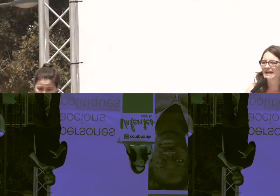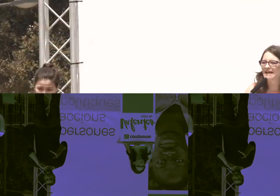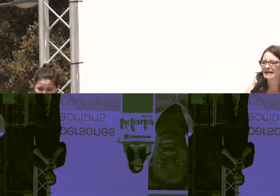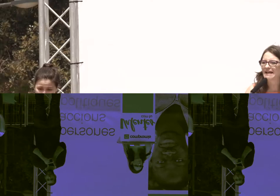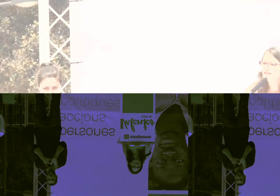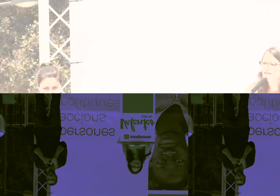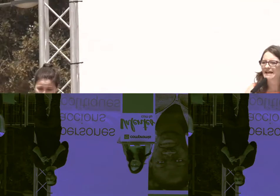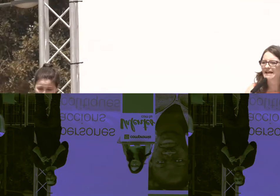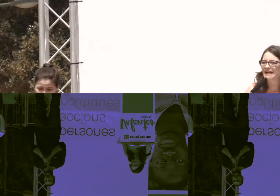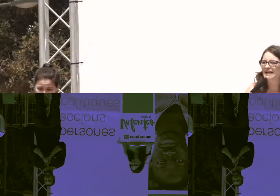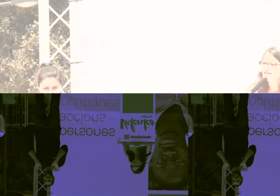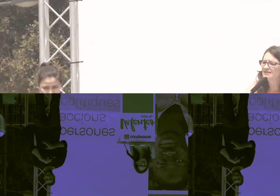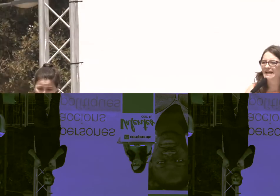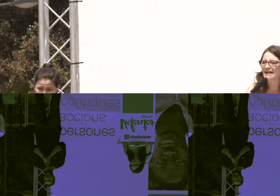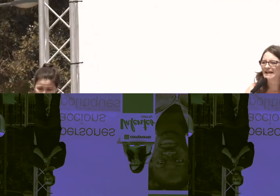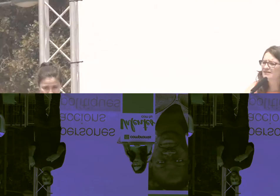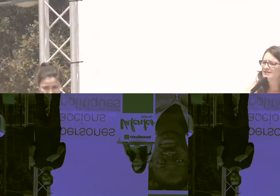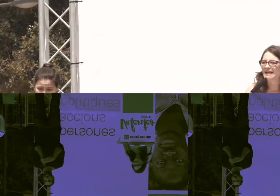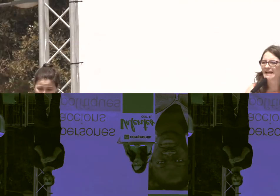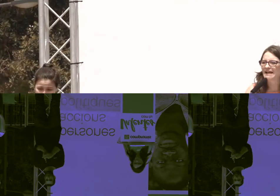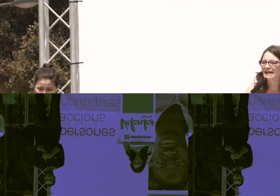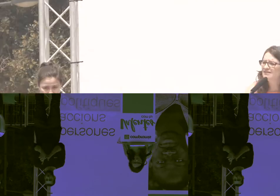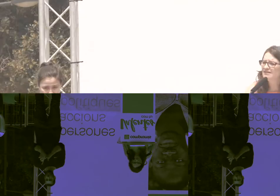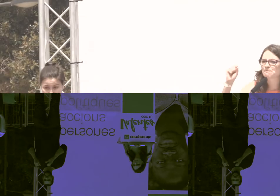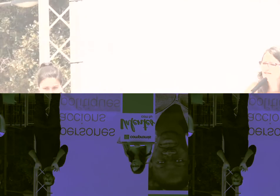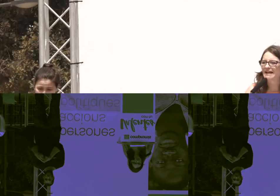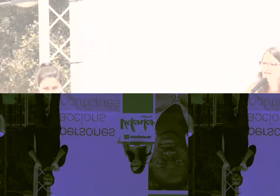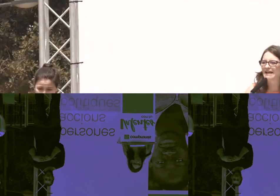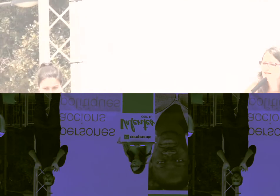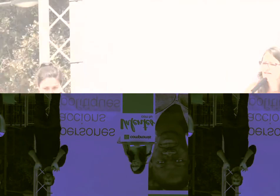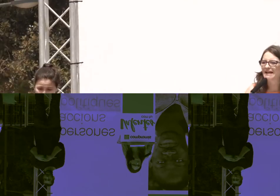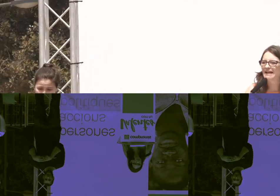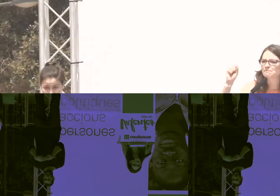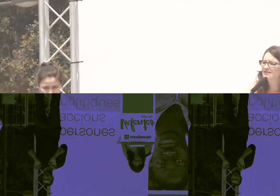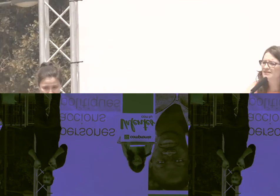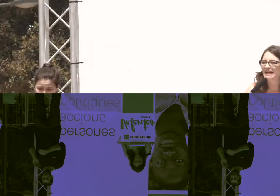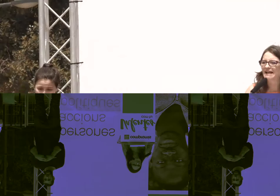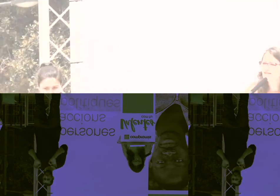d'inclusió com a ferramenta potent per a lluitar contra l'empobriment de la nostra gent.